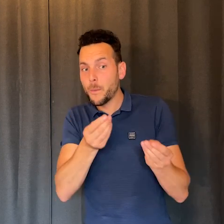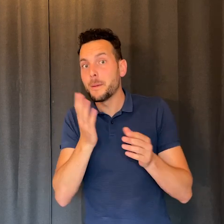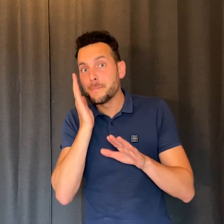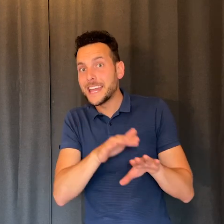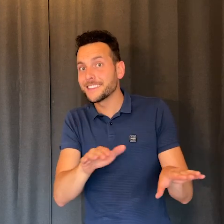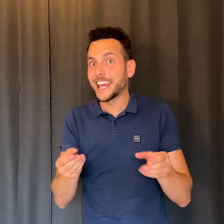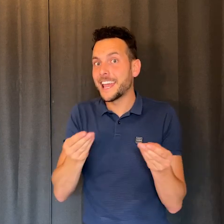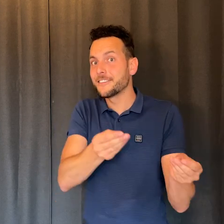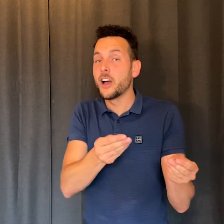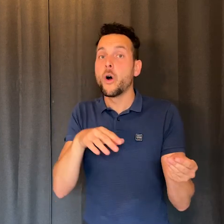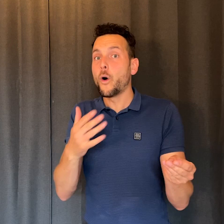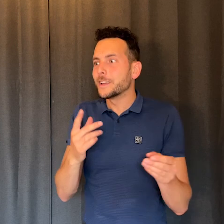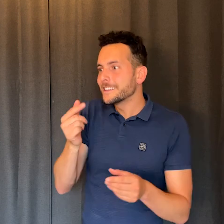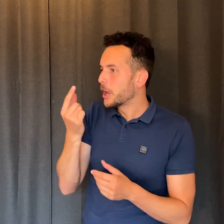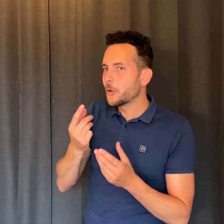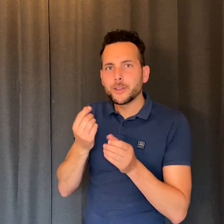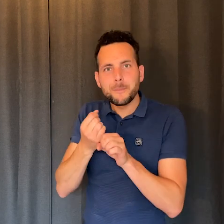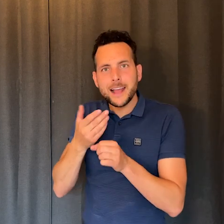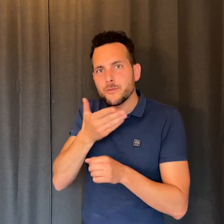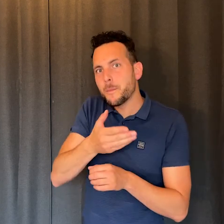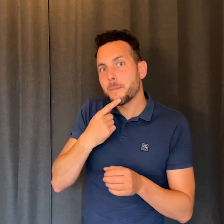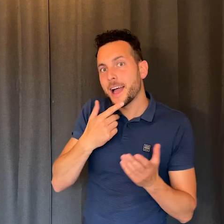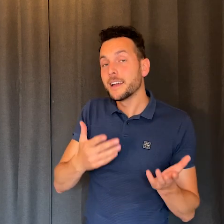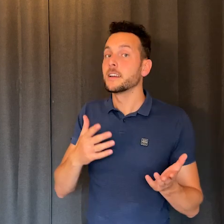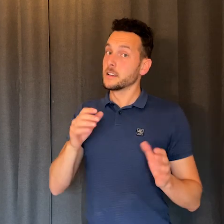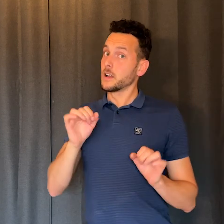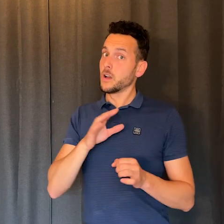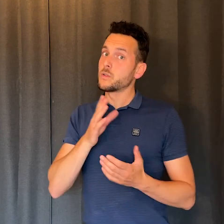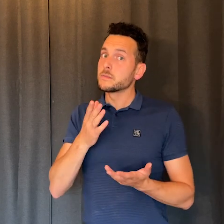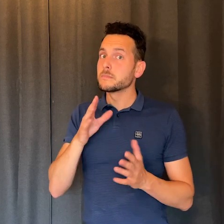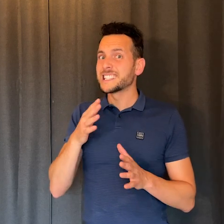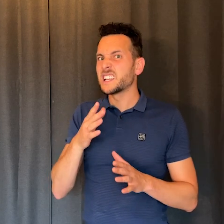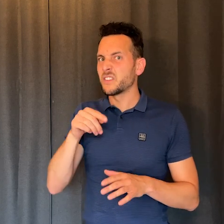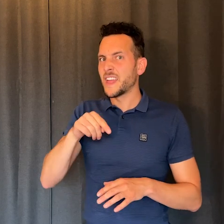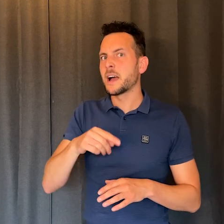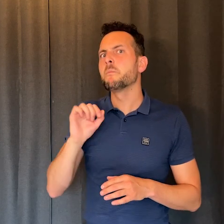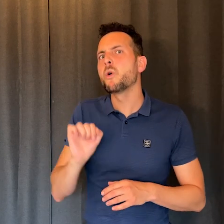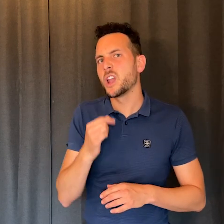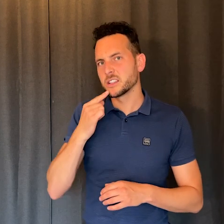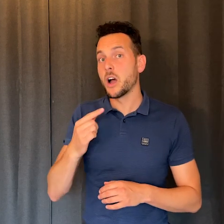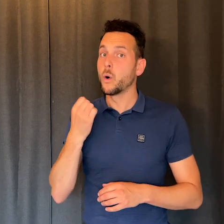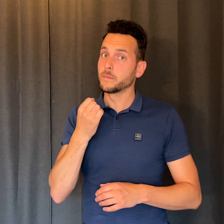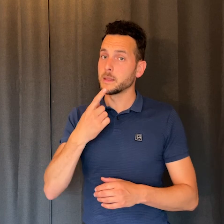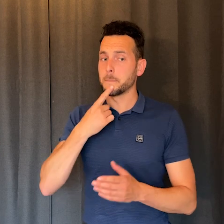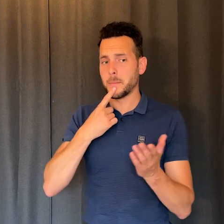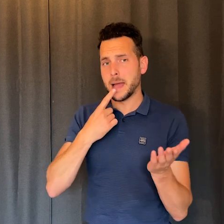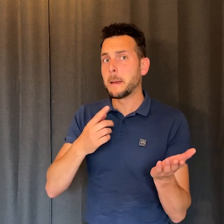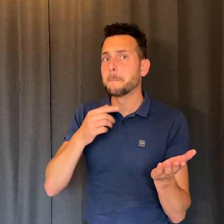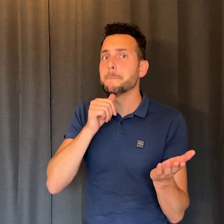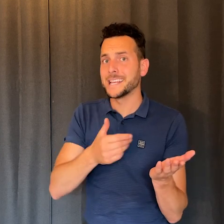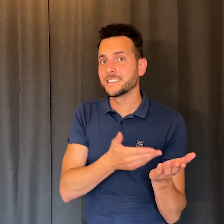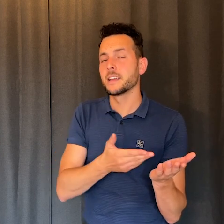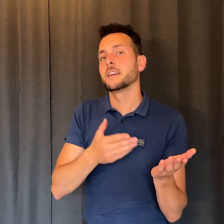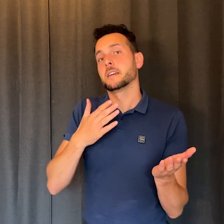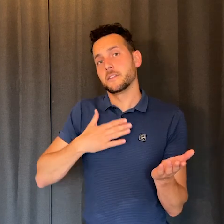leuks gemaakt voor papa. Oh, dat zou ook kunnen. Ook superleuk, ja. Maar het zou misschien ook kunnen dat je vandaag Vaderdag een beetje een moeilijke dag vindt. Omdat jij vandaag je papa moet missen. Dat vinden we heel